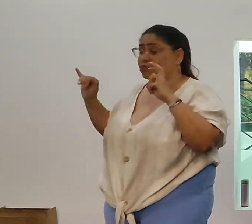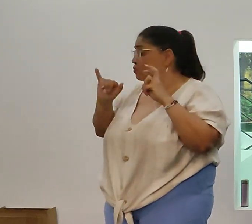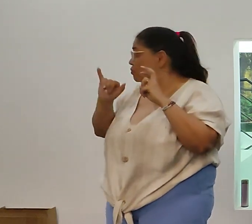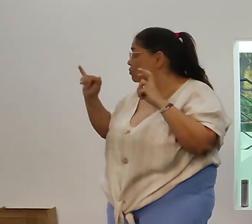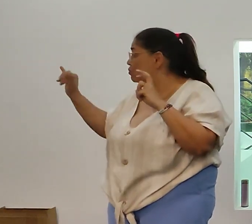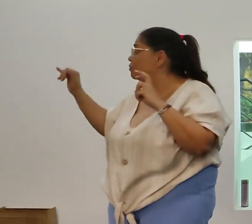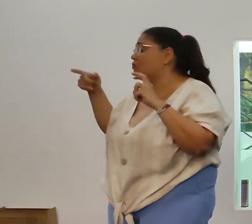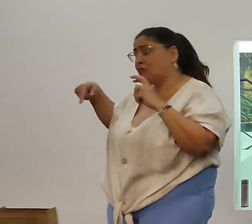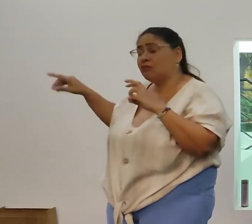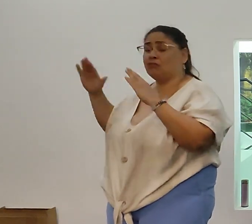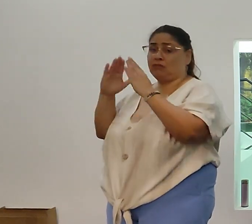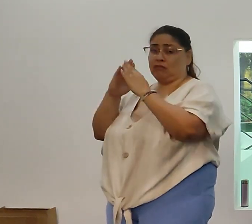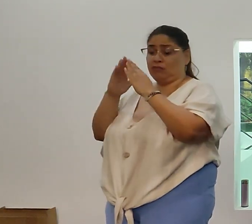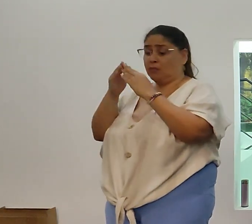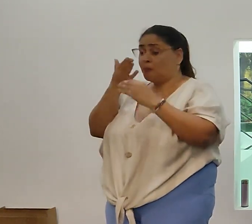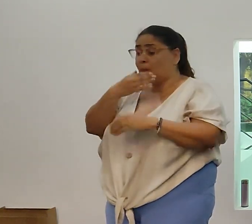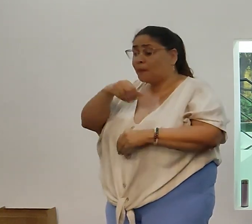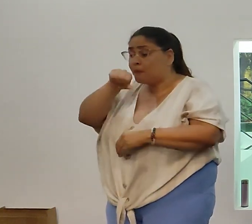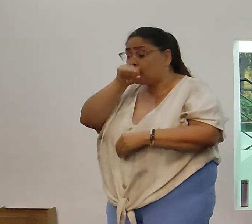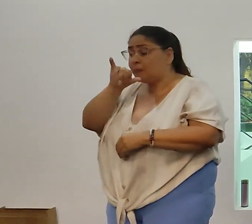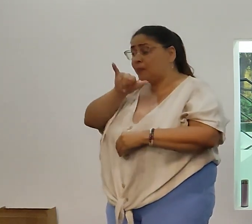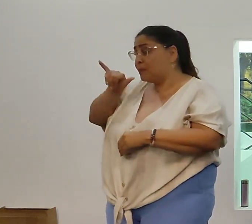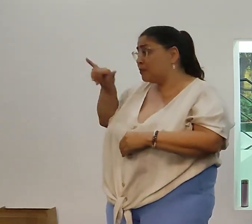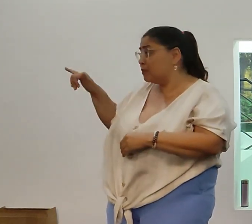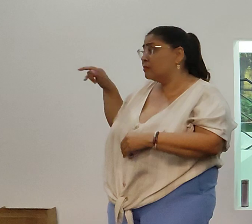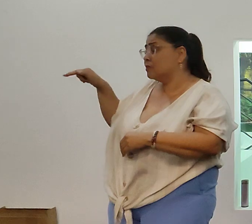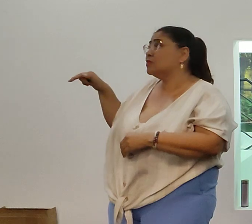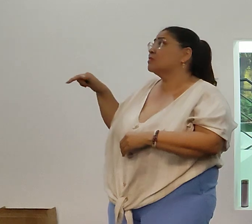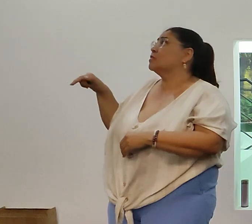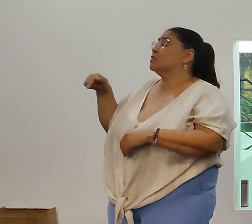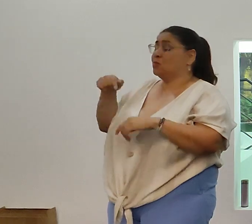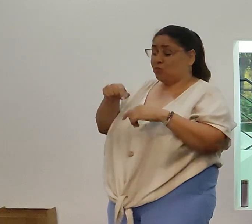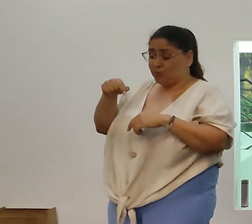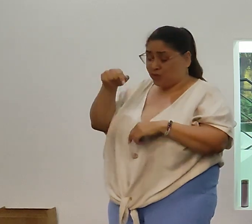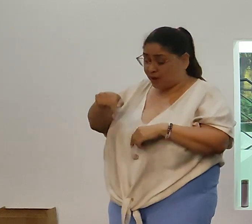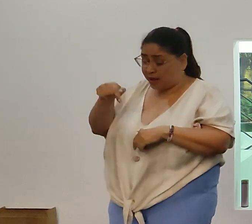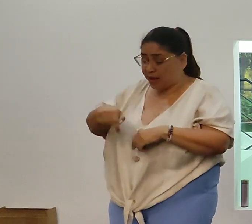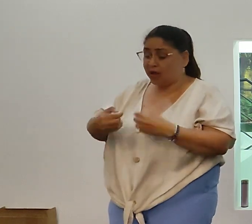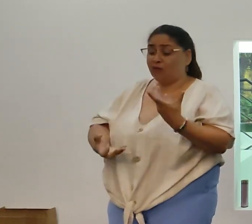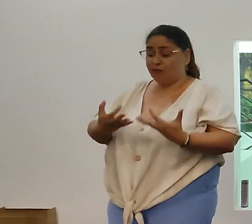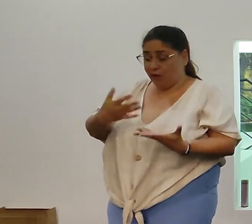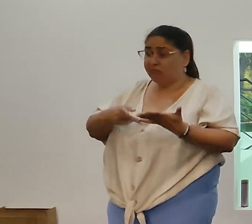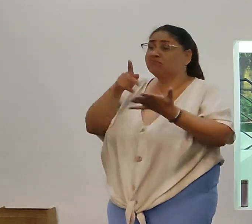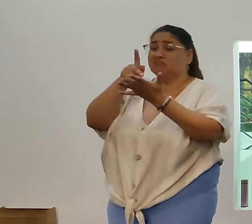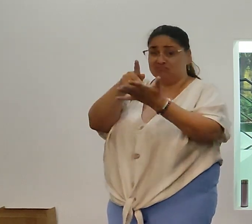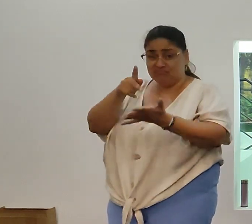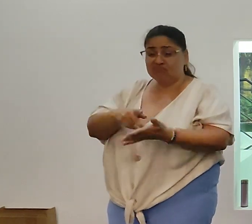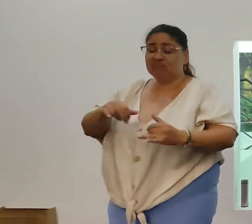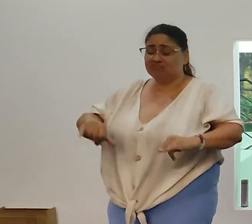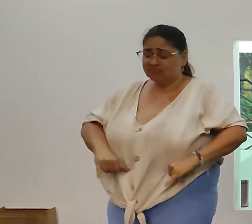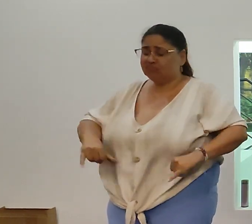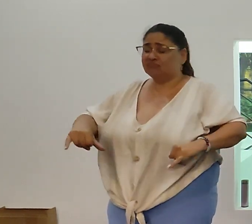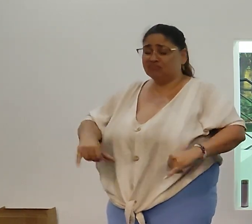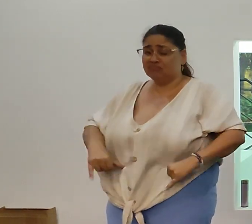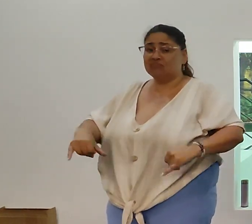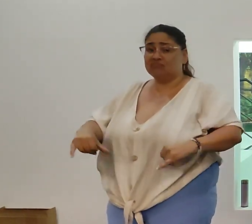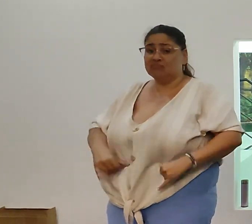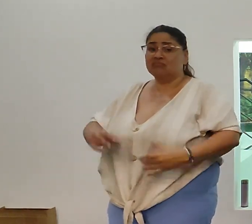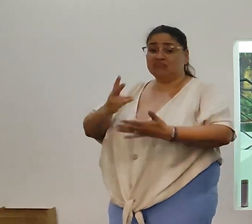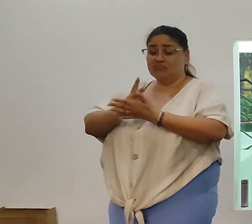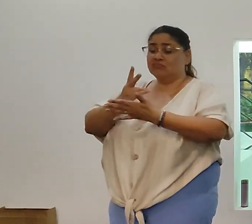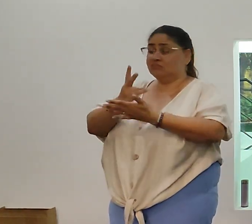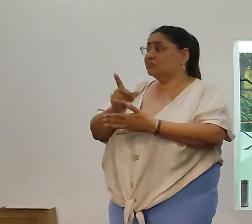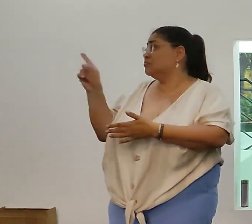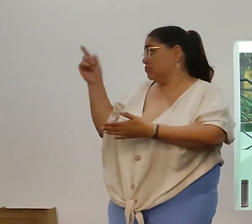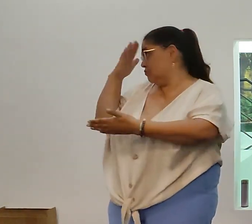Faça com que ele vá até a casa do meu pai e fale para eles que esse lugar é real, que esse lugar é um lugar de tormento, para que eles acreditem nisso